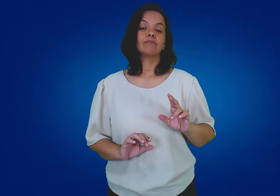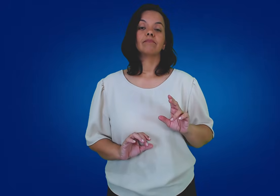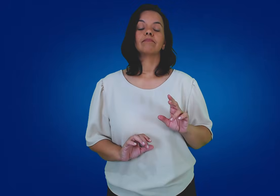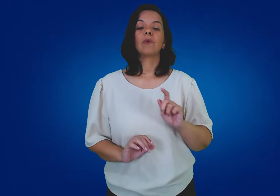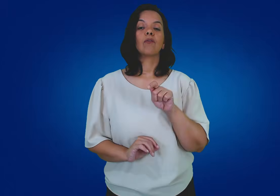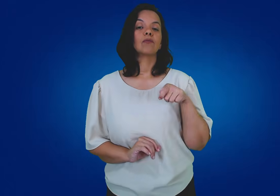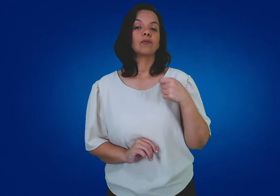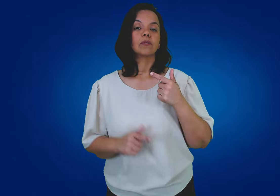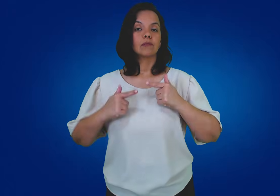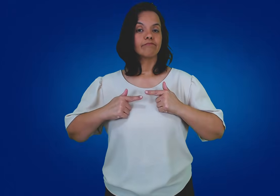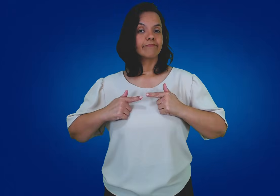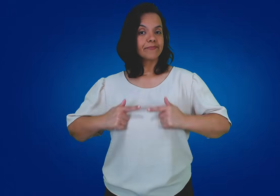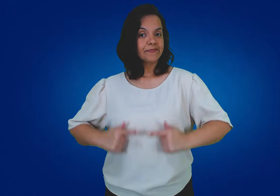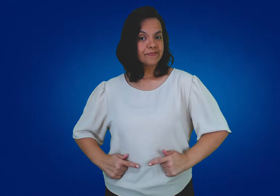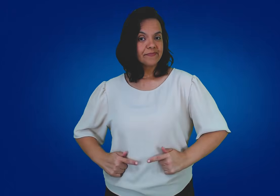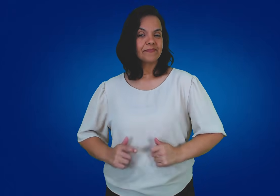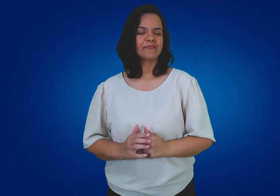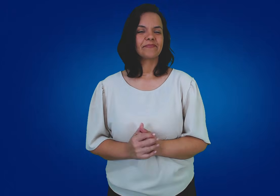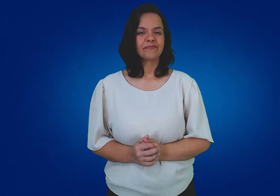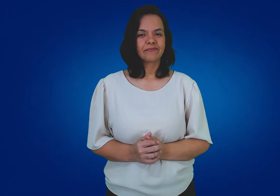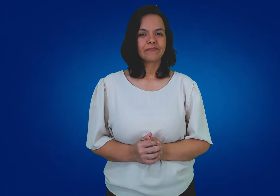chamada garment. Esse é o sinal.